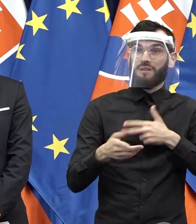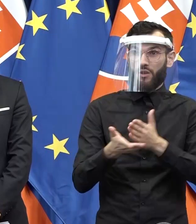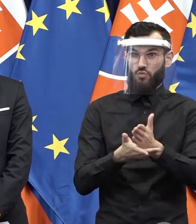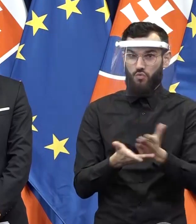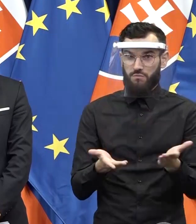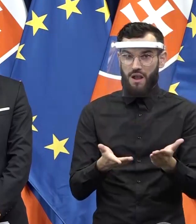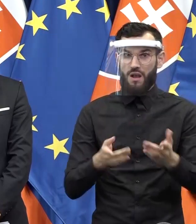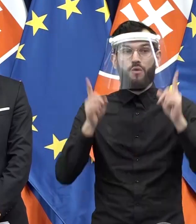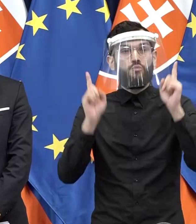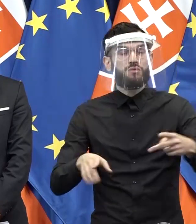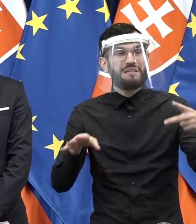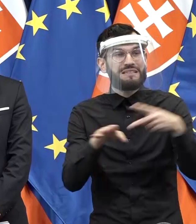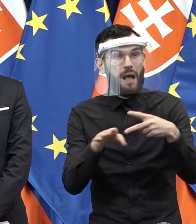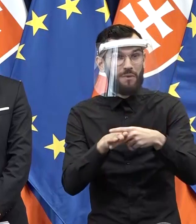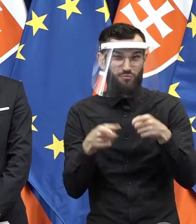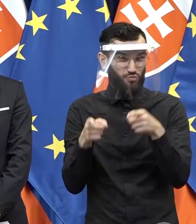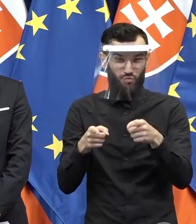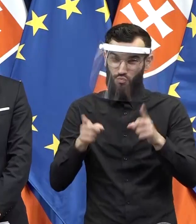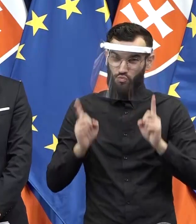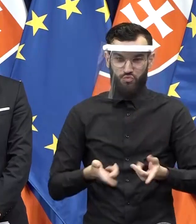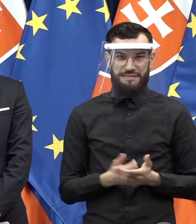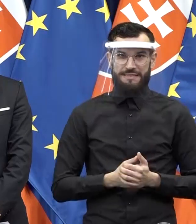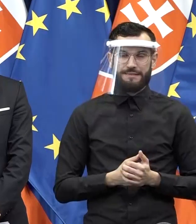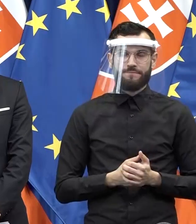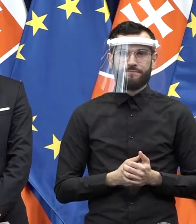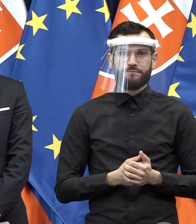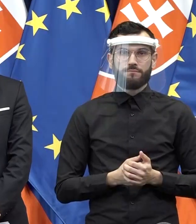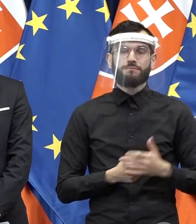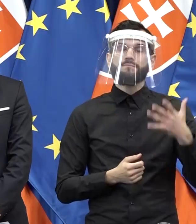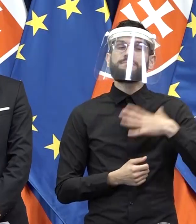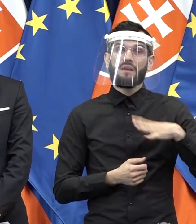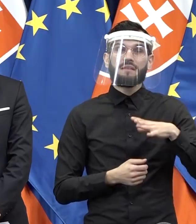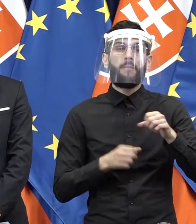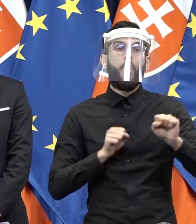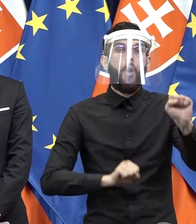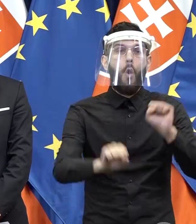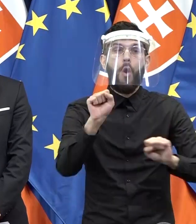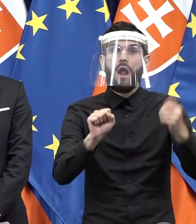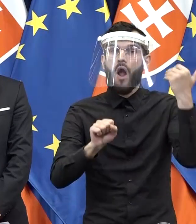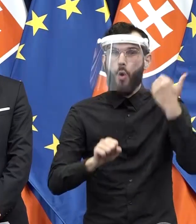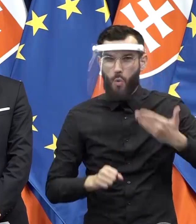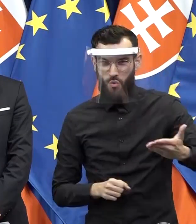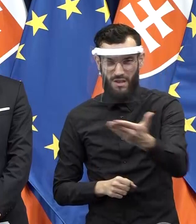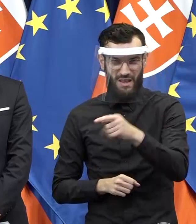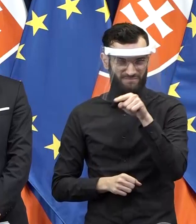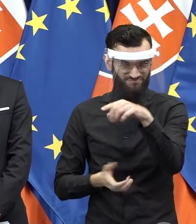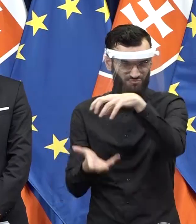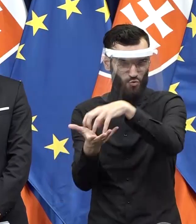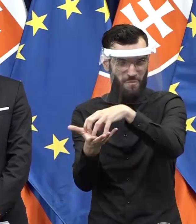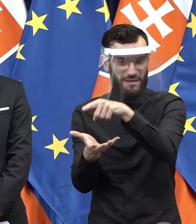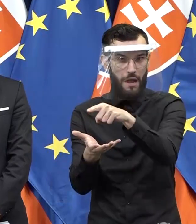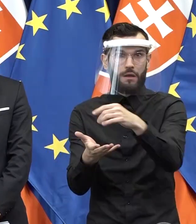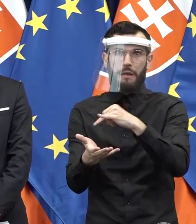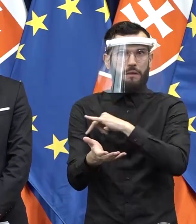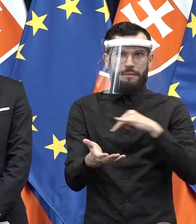Musíme mať k dispozícii tento nástroj, aby sme opäť efektívne chránili týchto ľudí, aby sa nám náhodou nestalo,